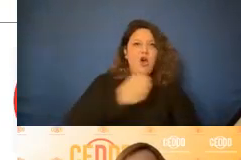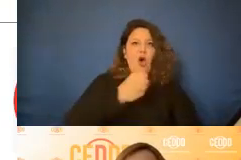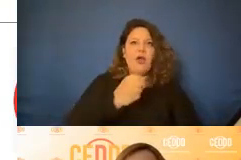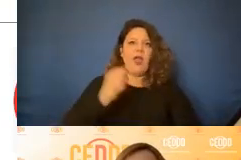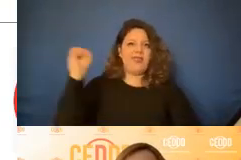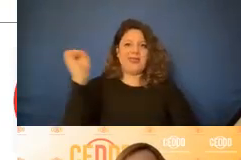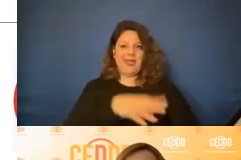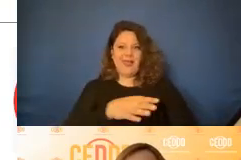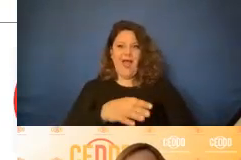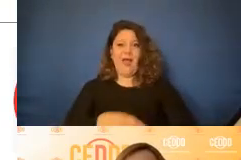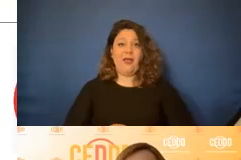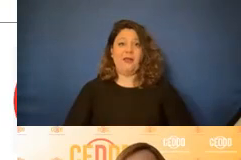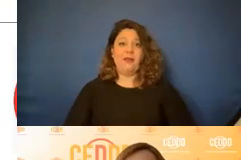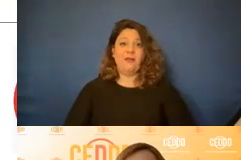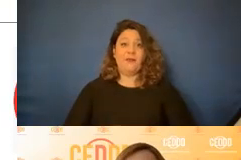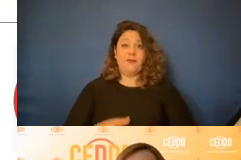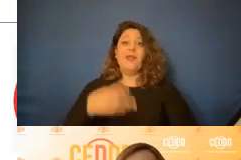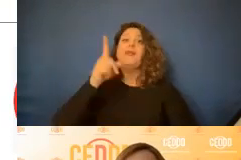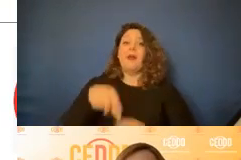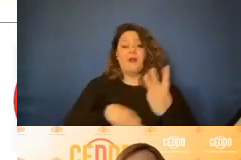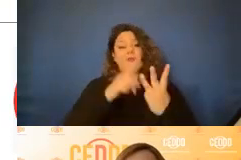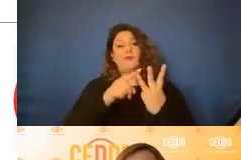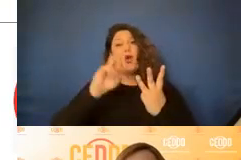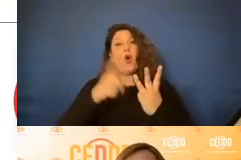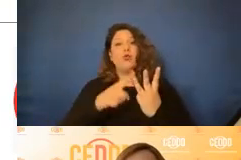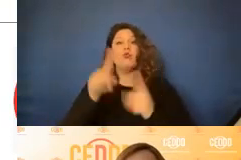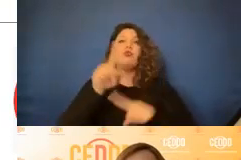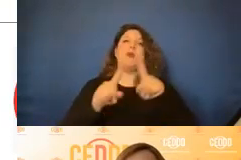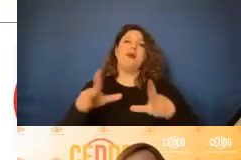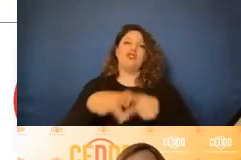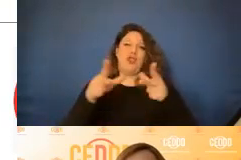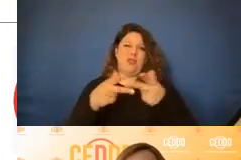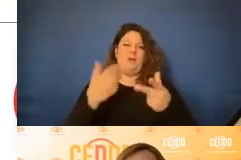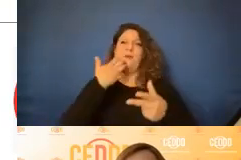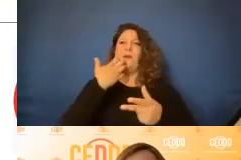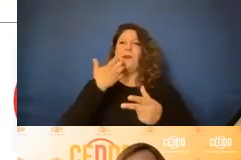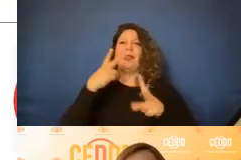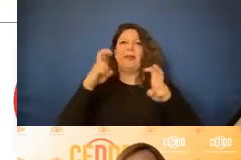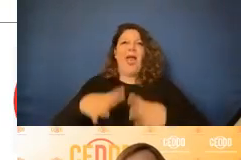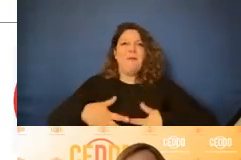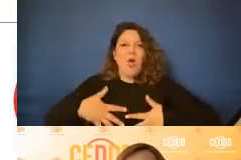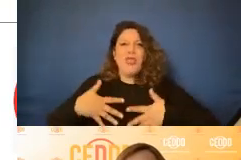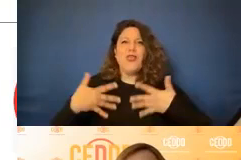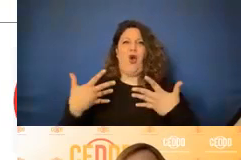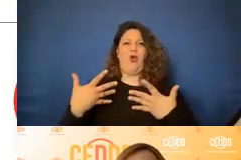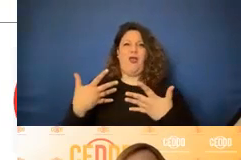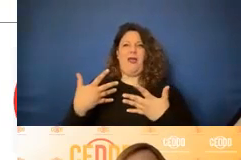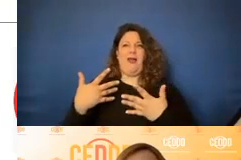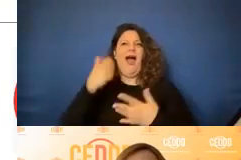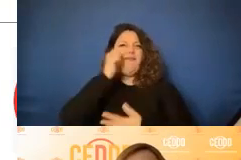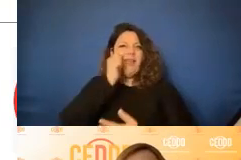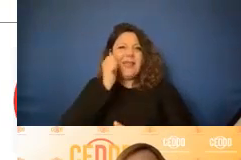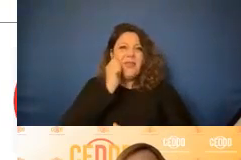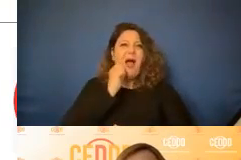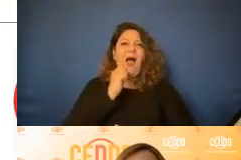tirándosela. Después también existe la social, ¿no? Utilizar las emociones, el chantaje, ¿no? La afectividad,